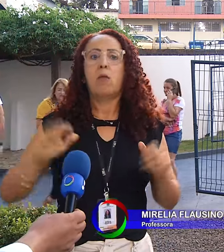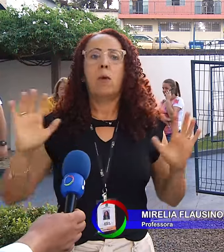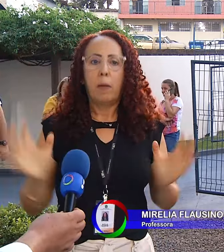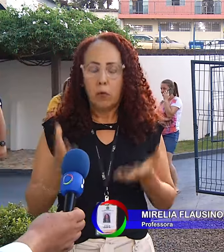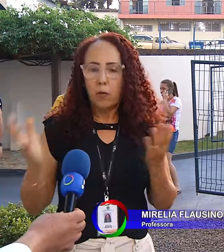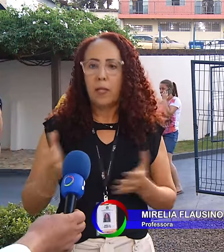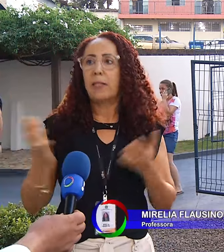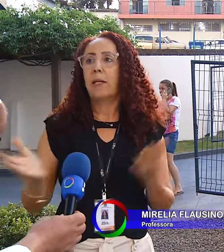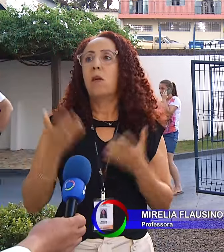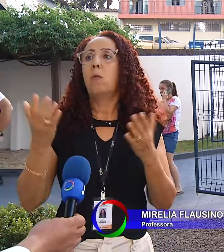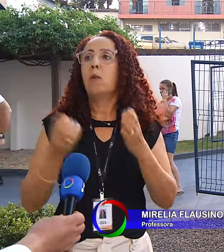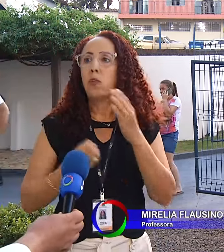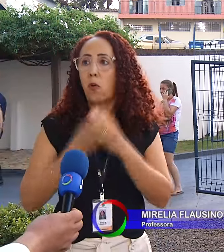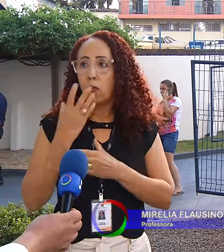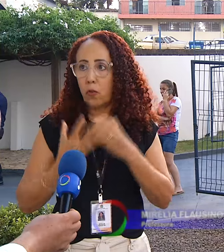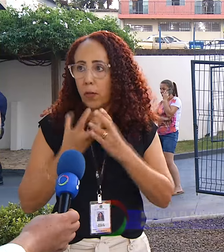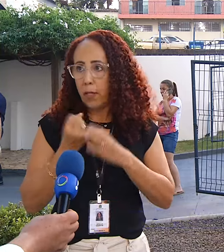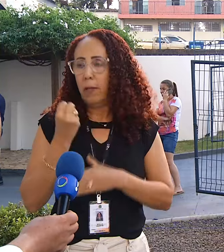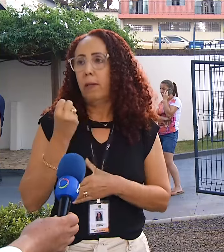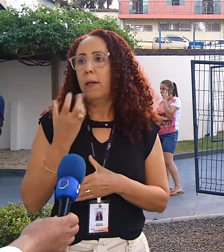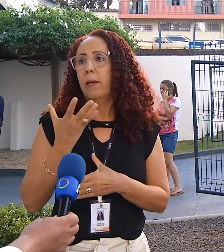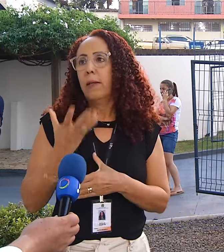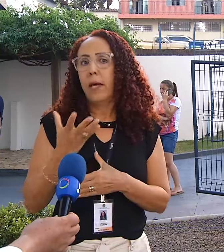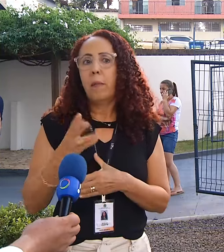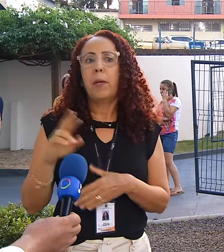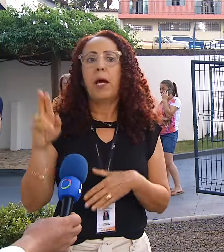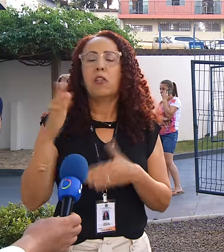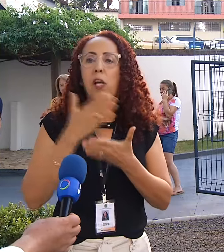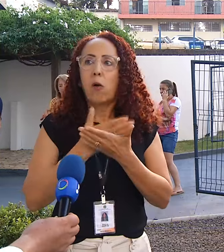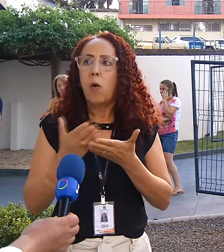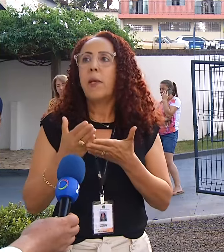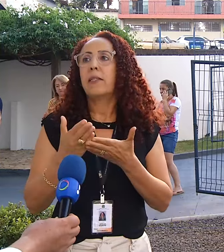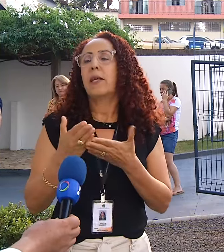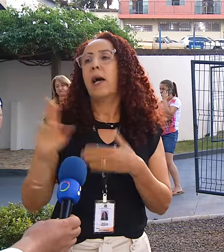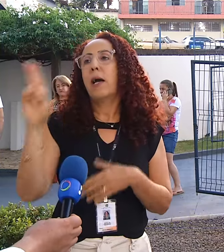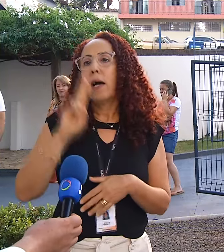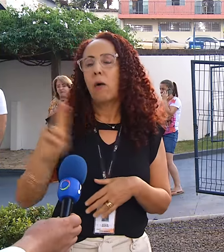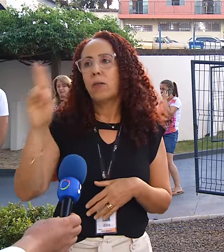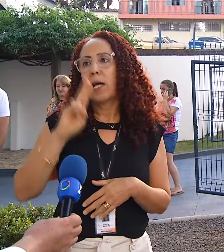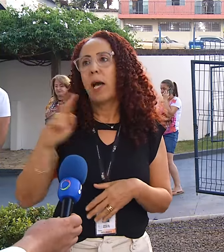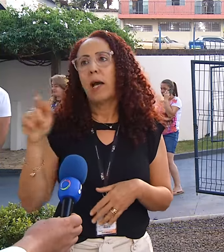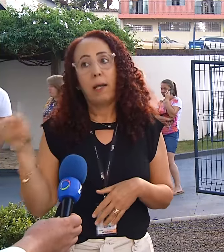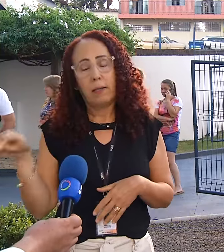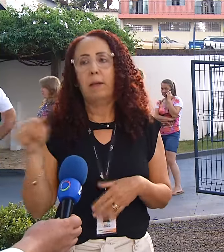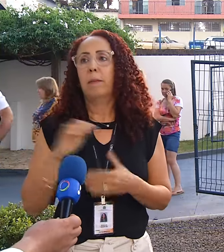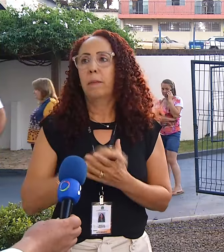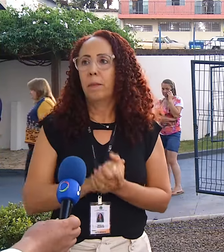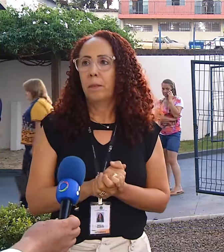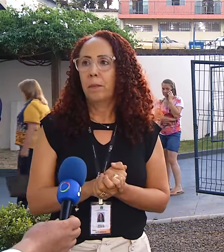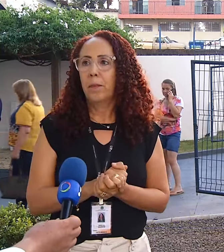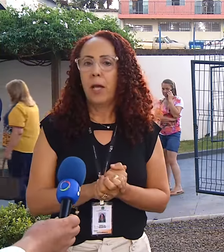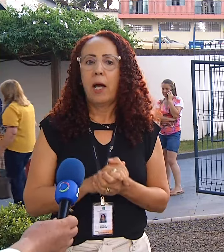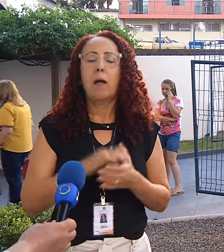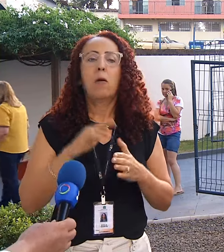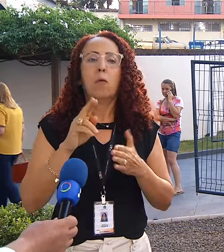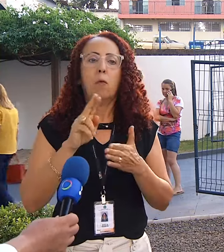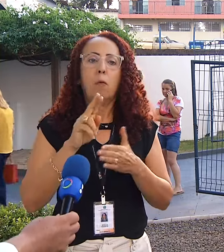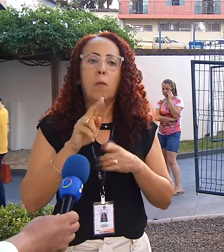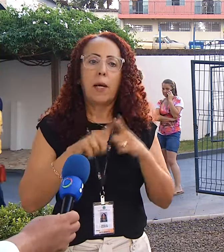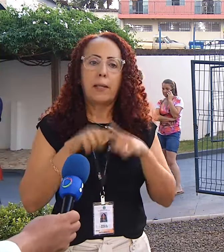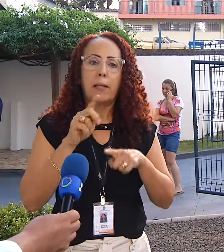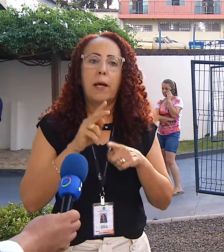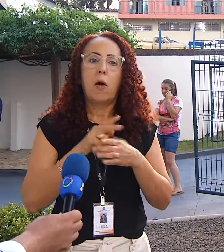empenho, a motivação de construir, né, para já começar a usar aqui, tá,